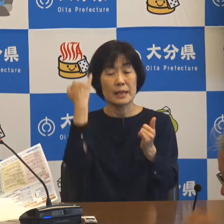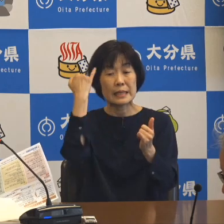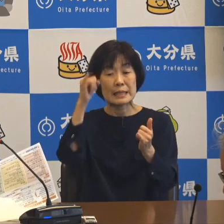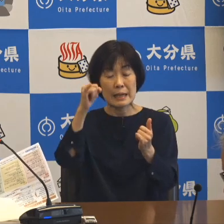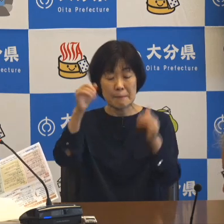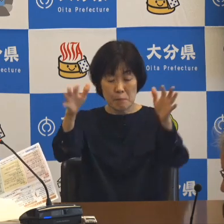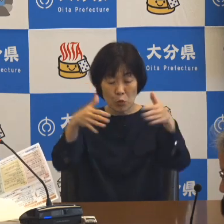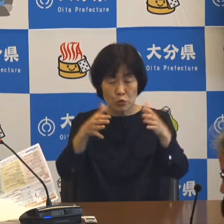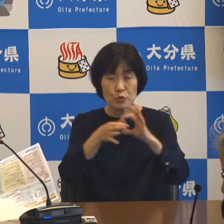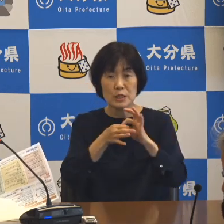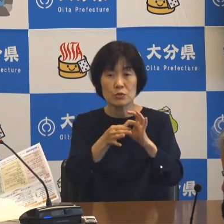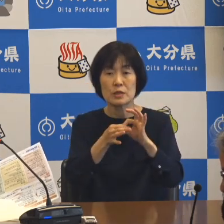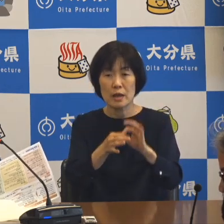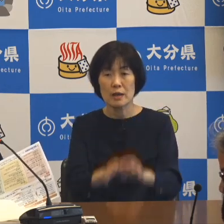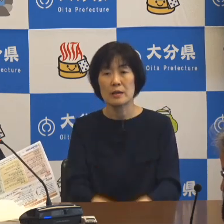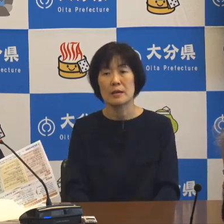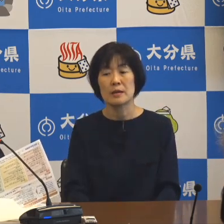で、